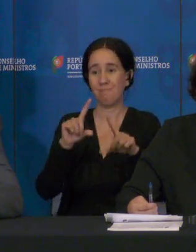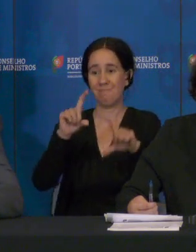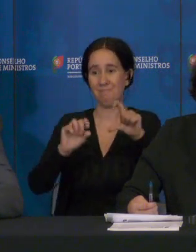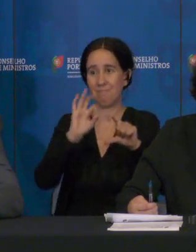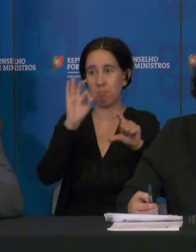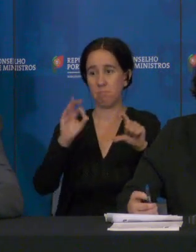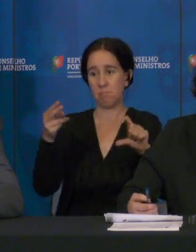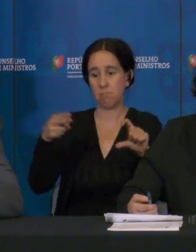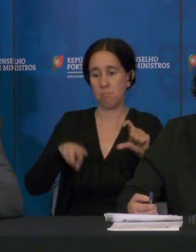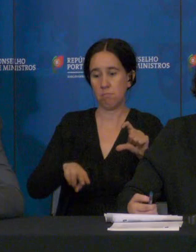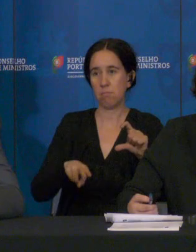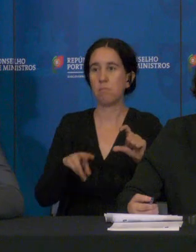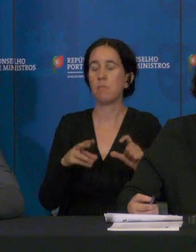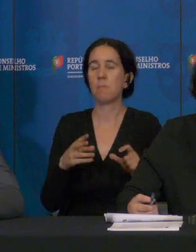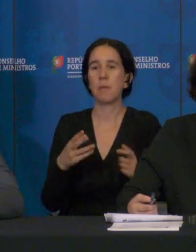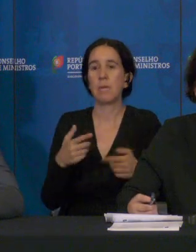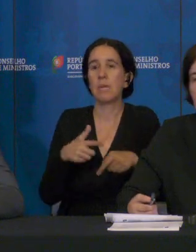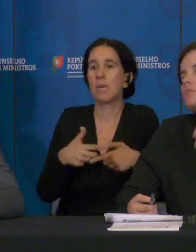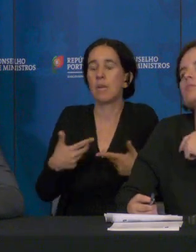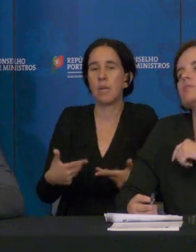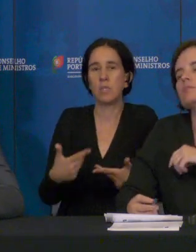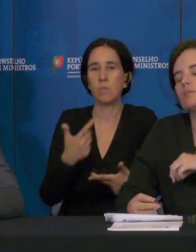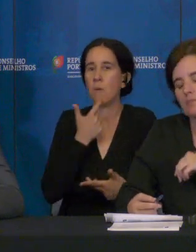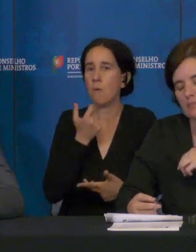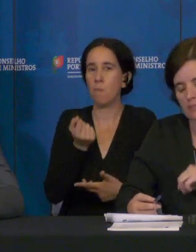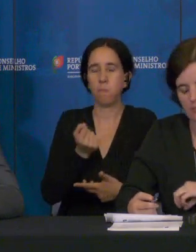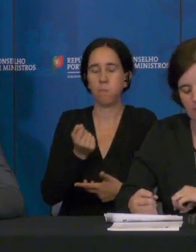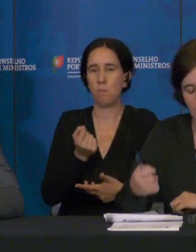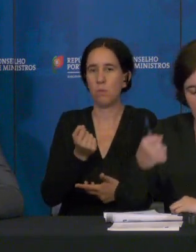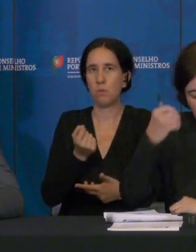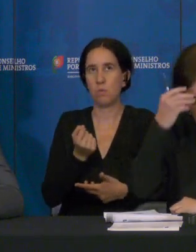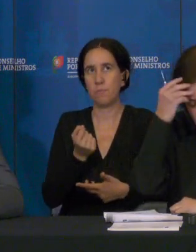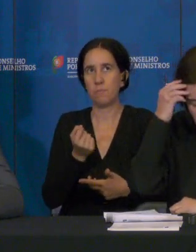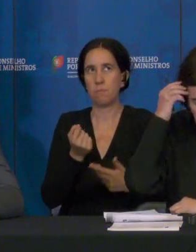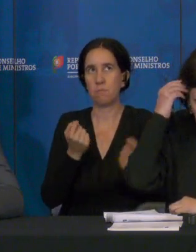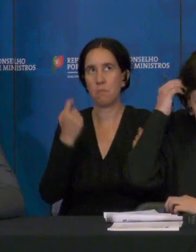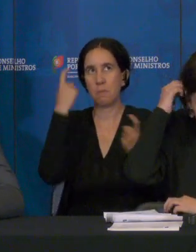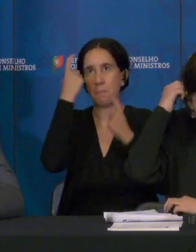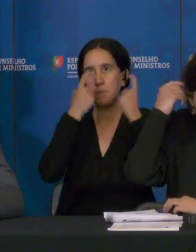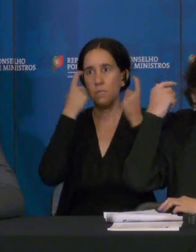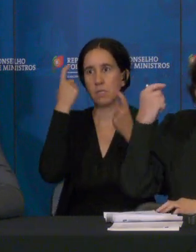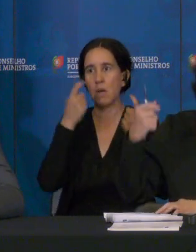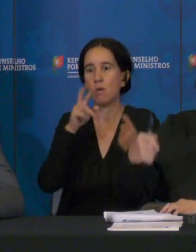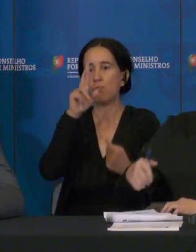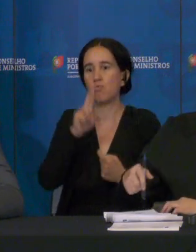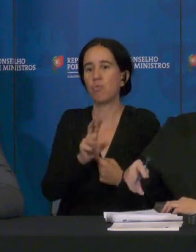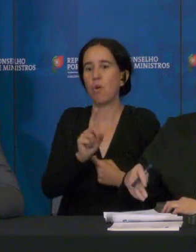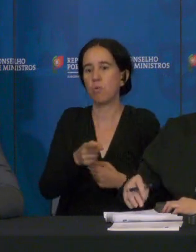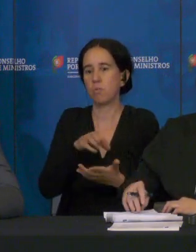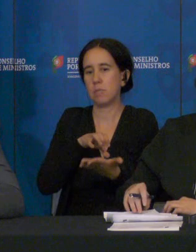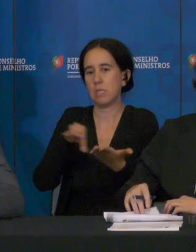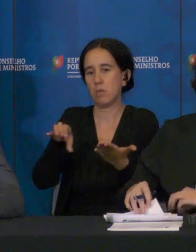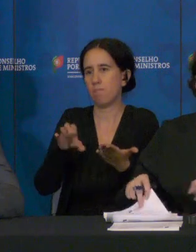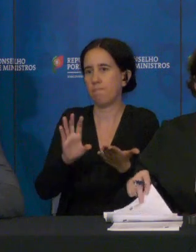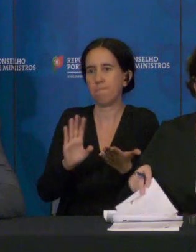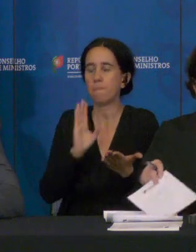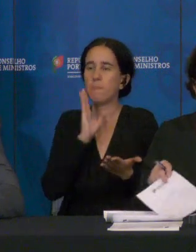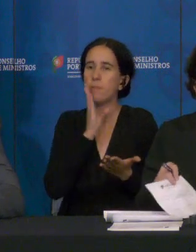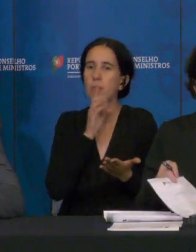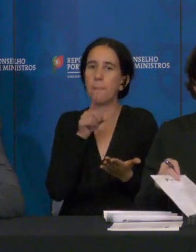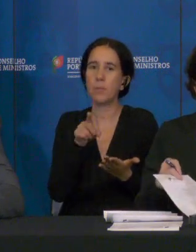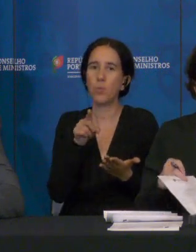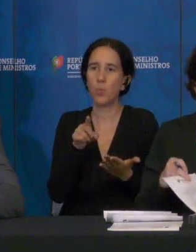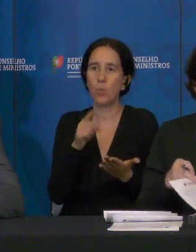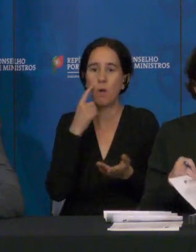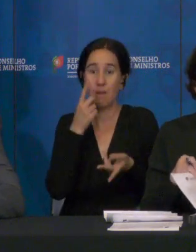participação. Não posso, neste momento, pensar qual possa ser o valor dessa indemnização. Ela dependerá